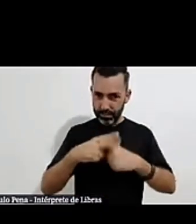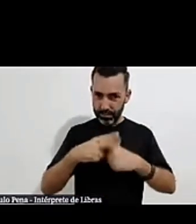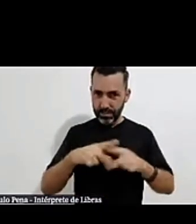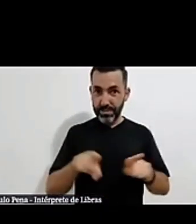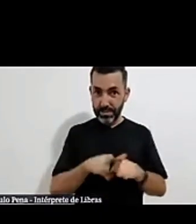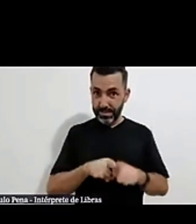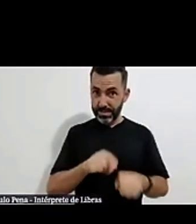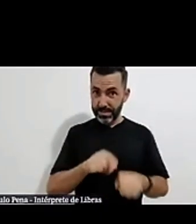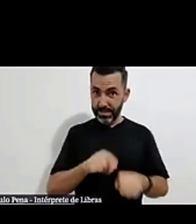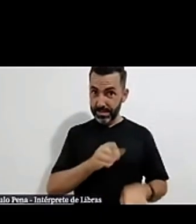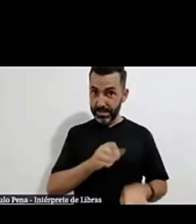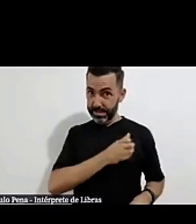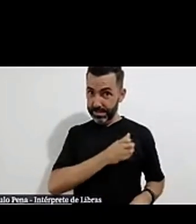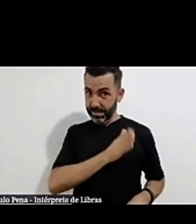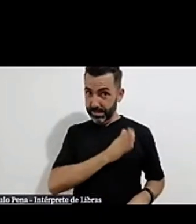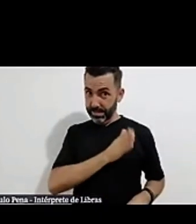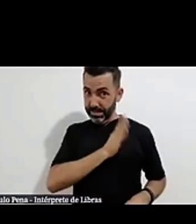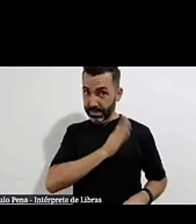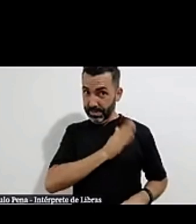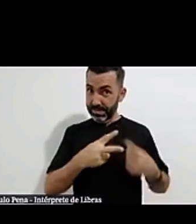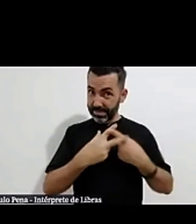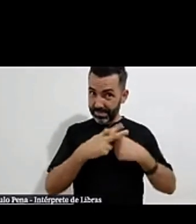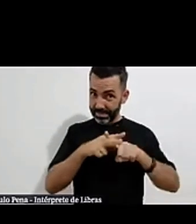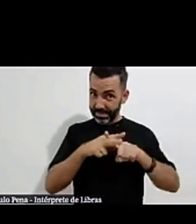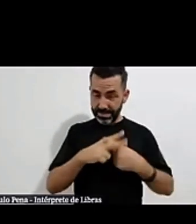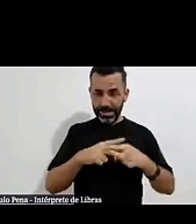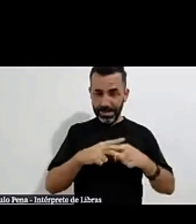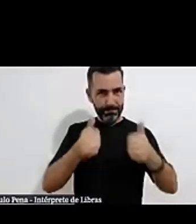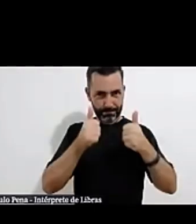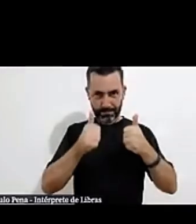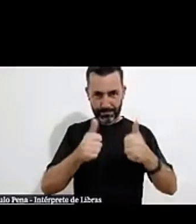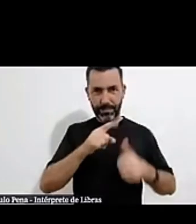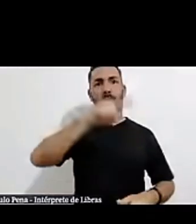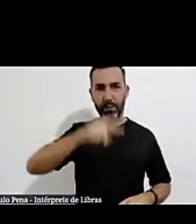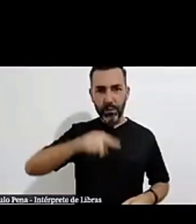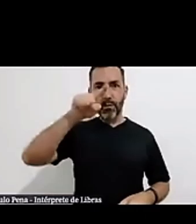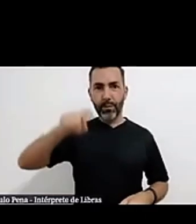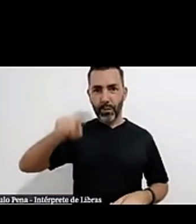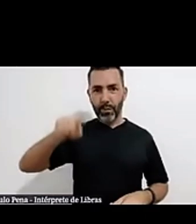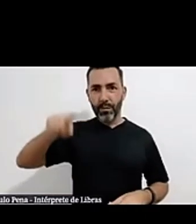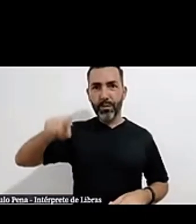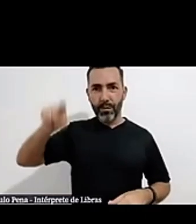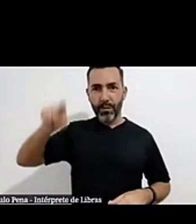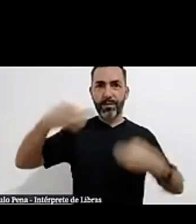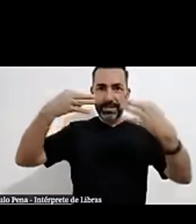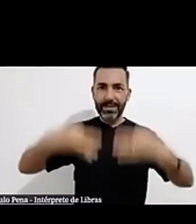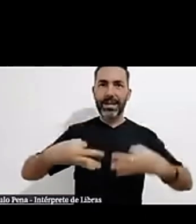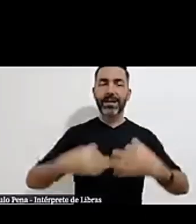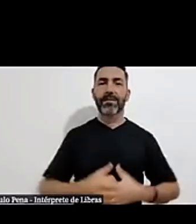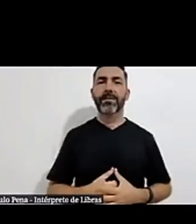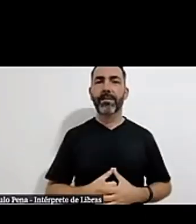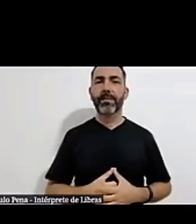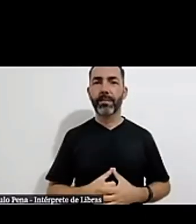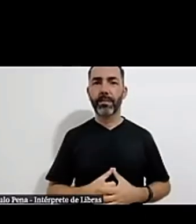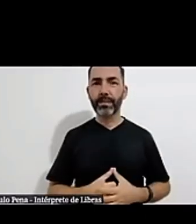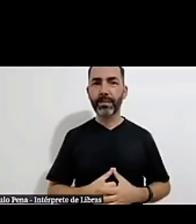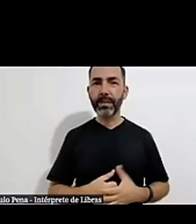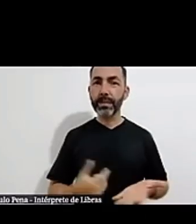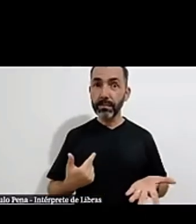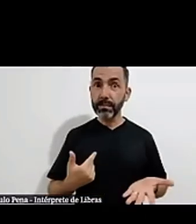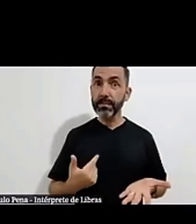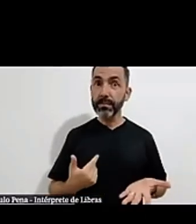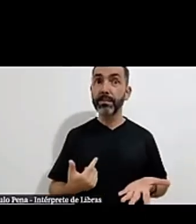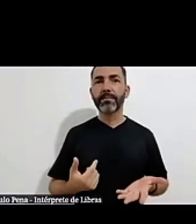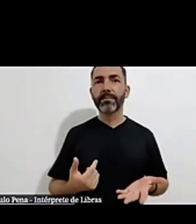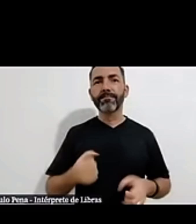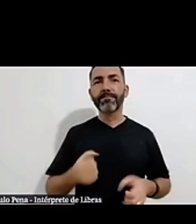Você vai manter o seu ritmo no ritmo, tá certo? Olha só, eu espero que